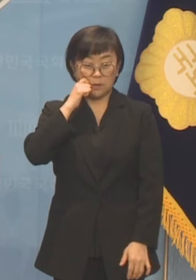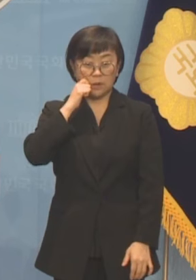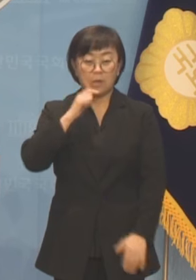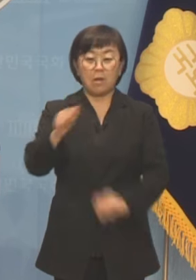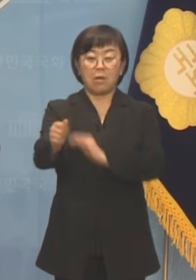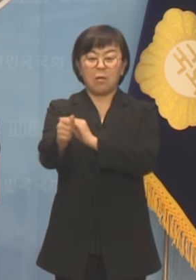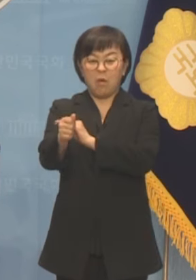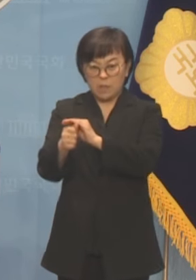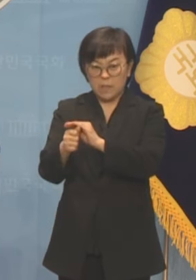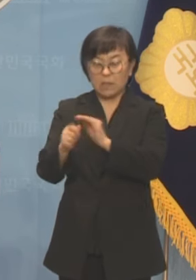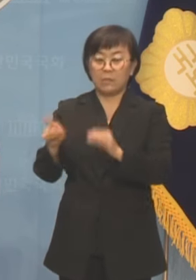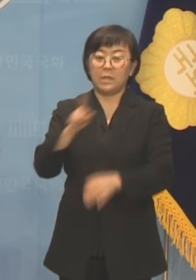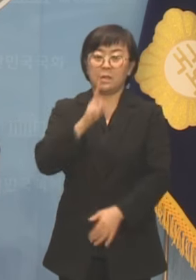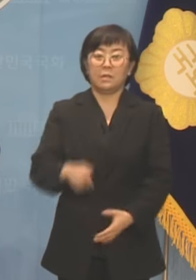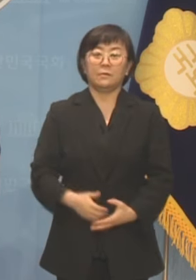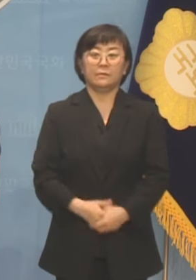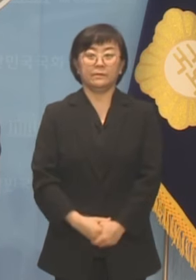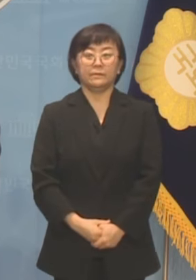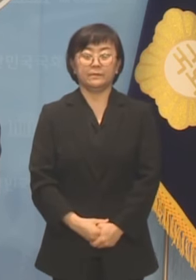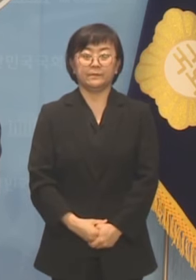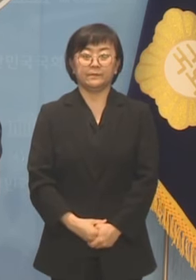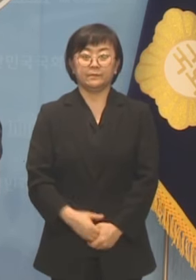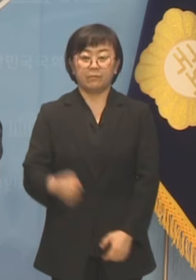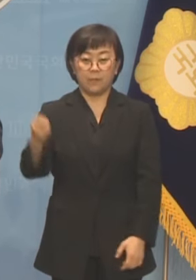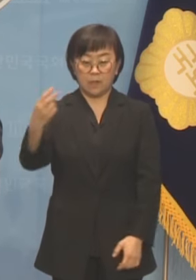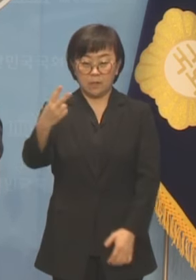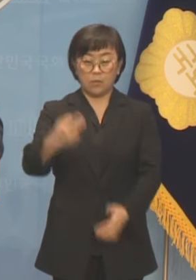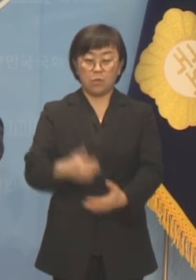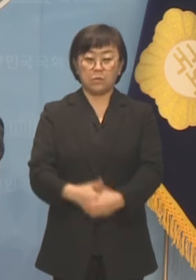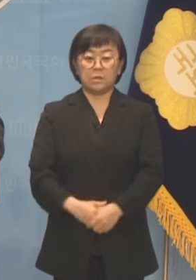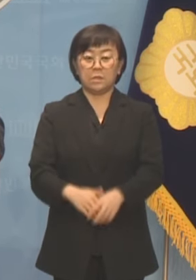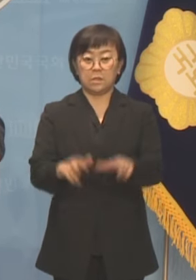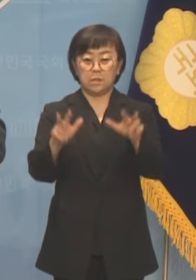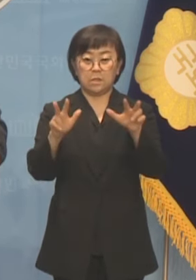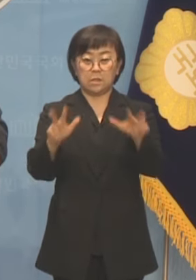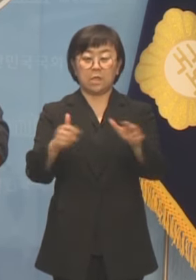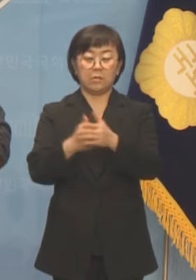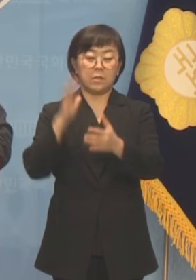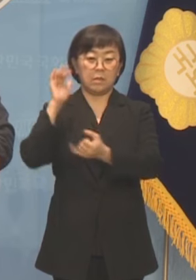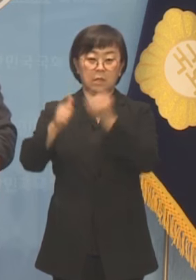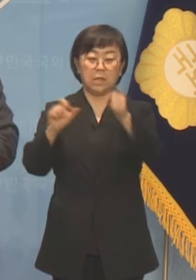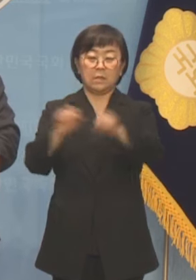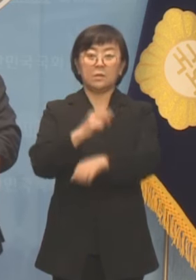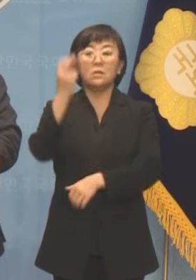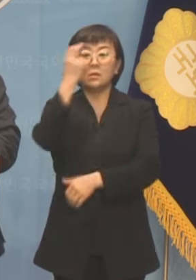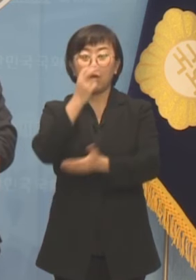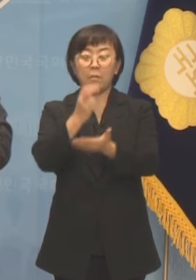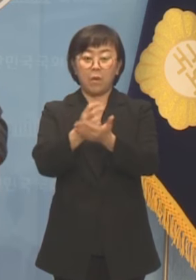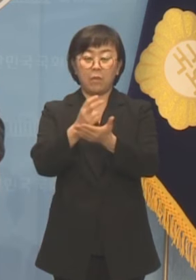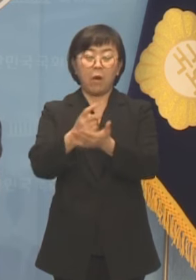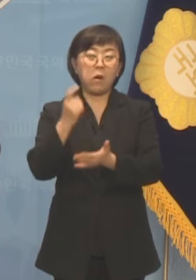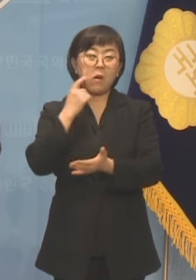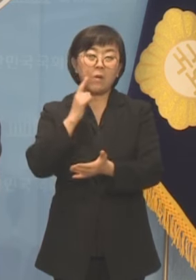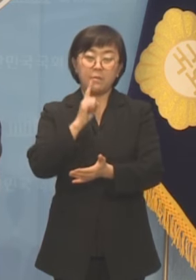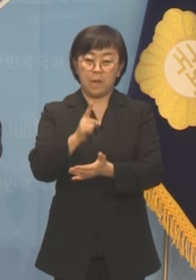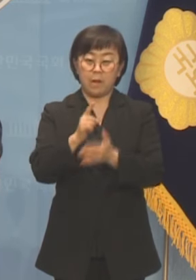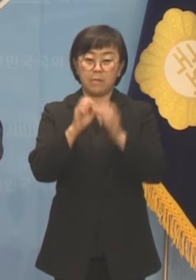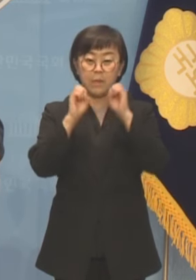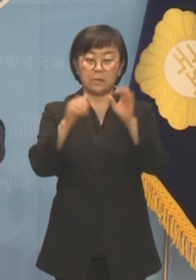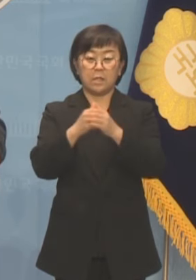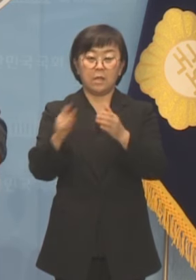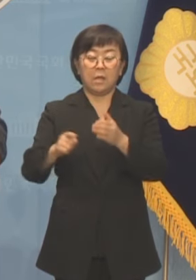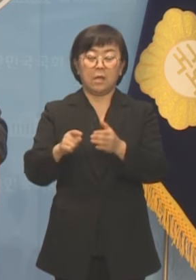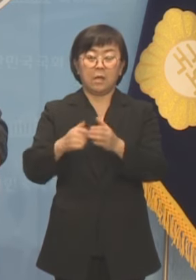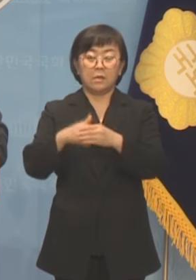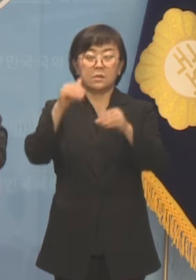비열한 겁쟁이라게 다 드러났습니다 그리고 이제 어 김건희 특검법에 대해서 거짓말을 유포했고 총선전